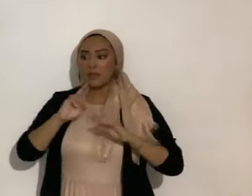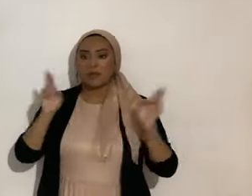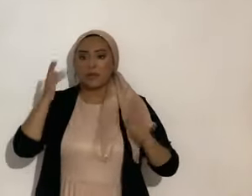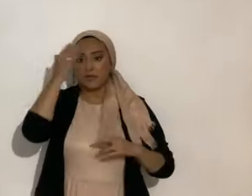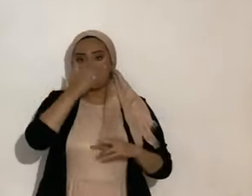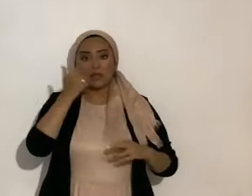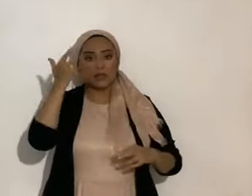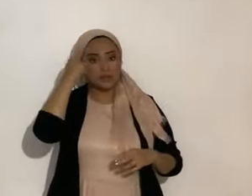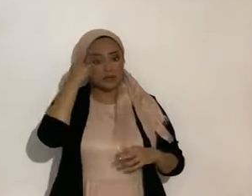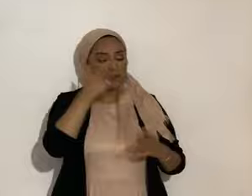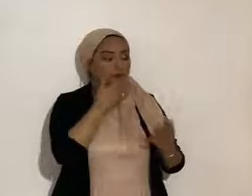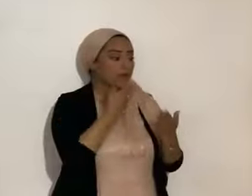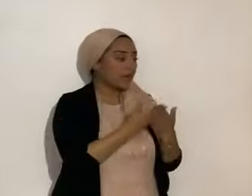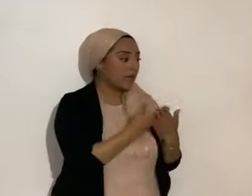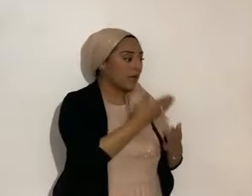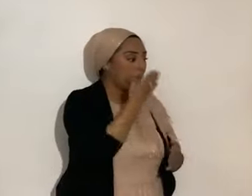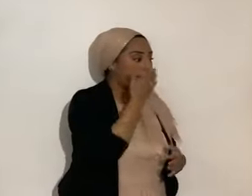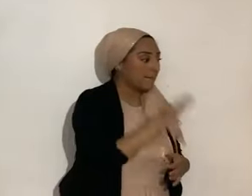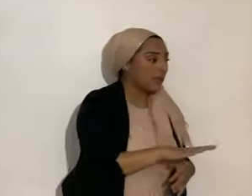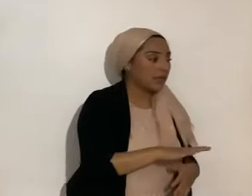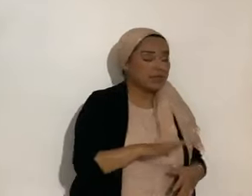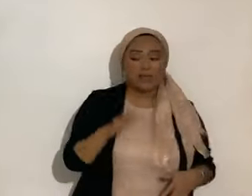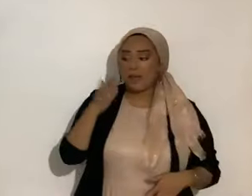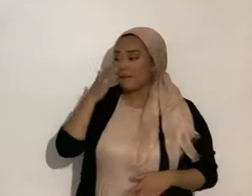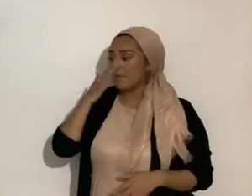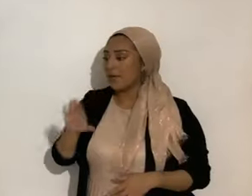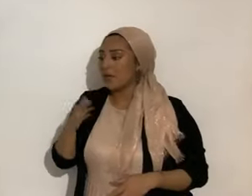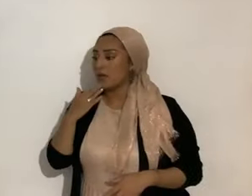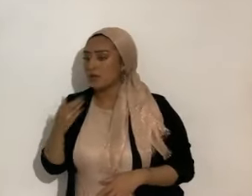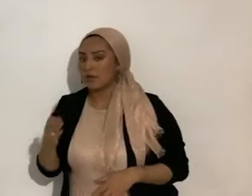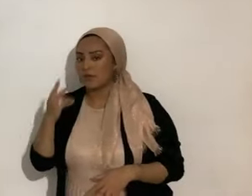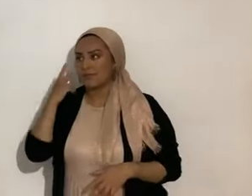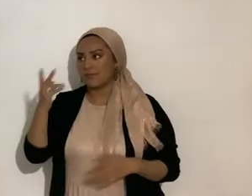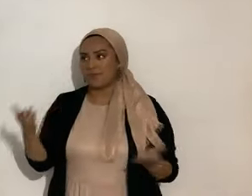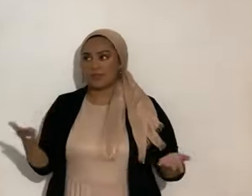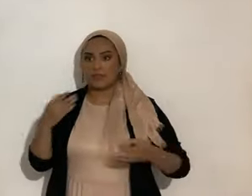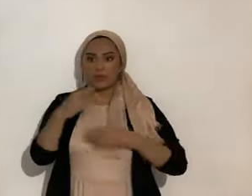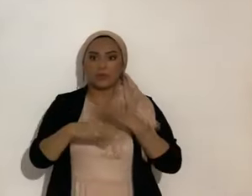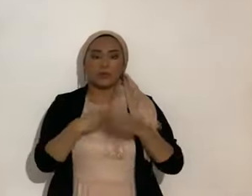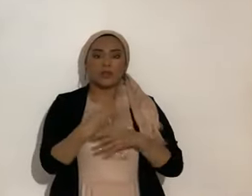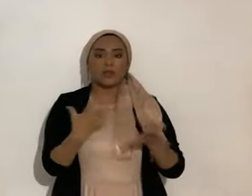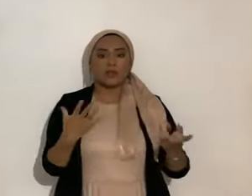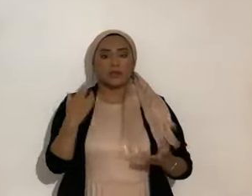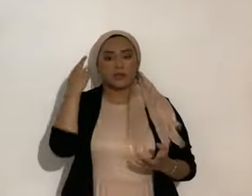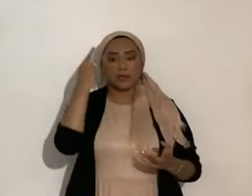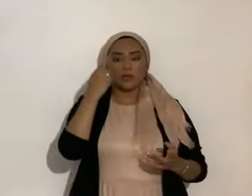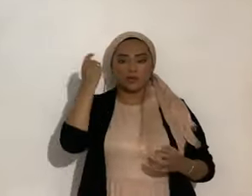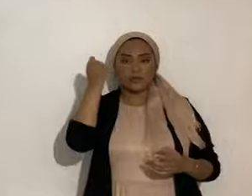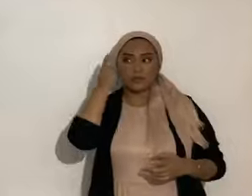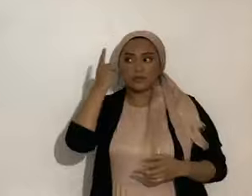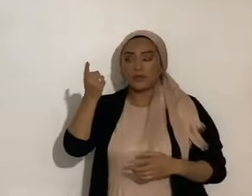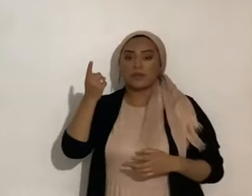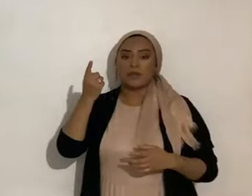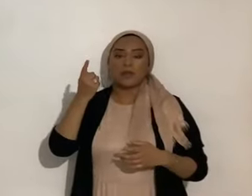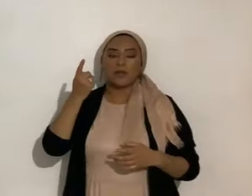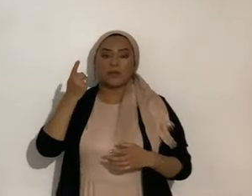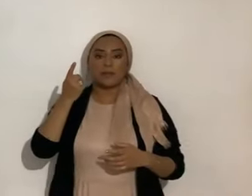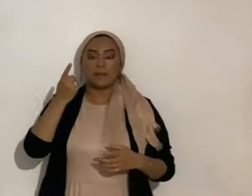lo bueno dicen malo y a lo malo bueno. Miren ahora cómo está el mundo. Entonces la razón reconoce la diferencia entre lo